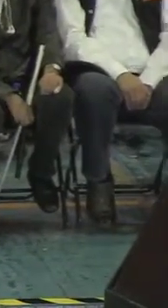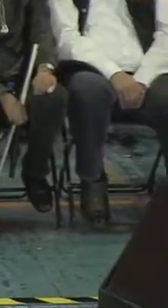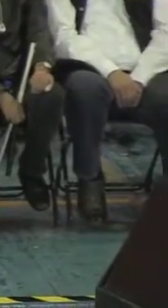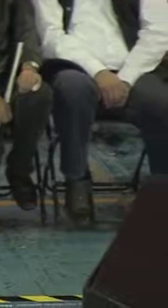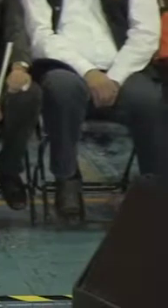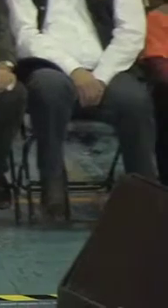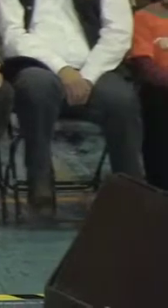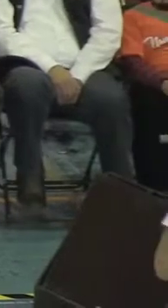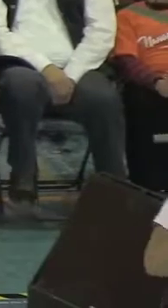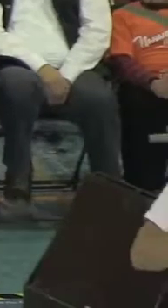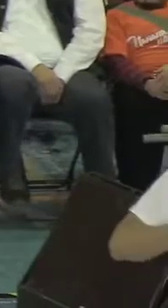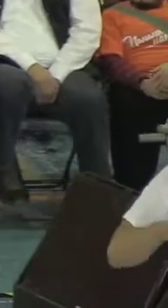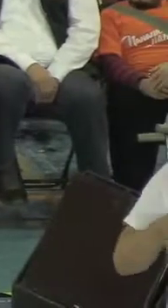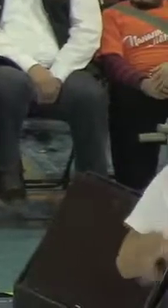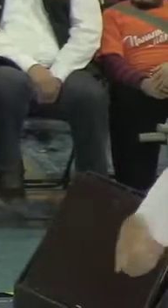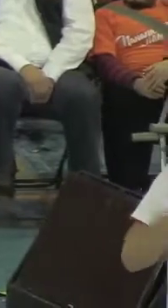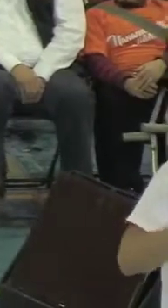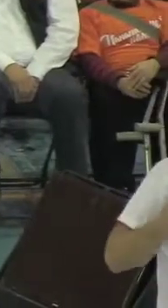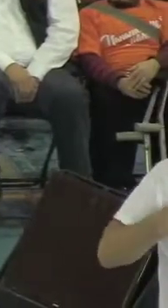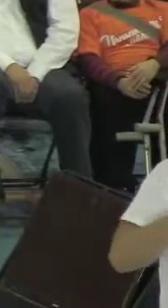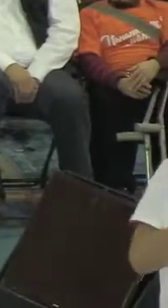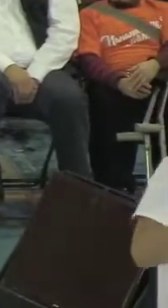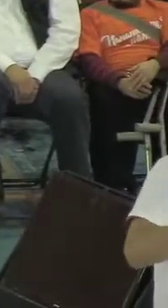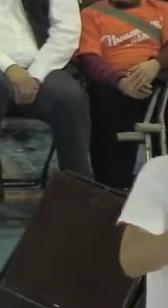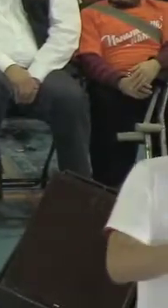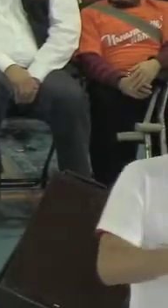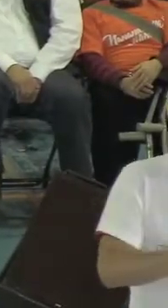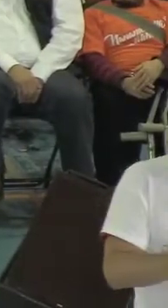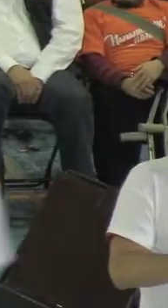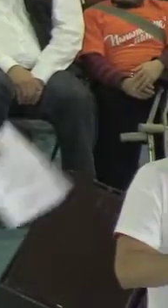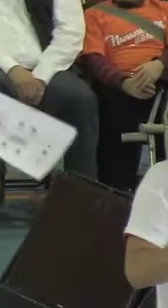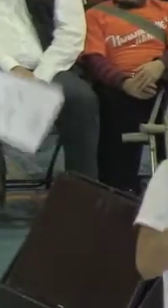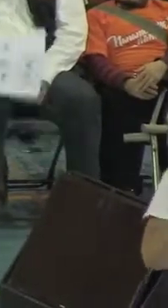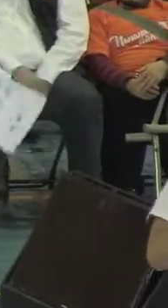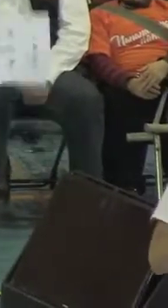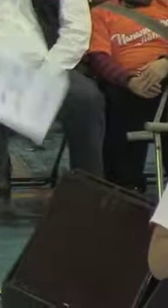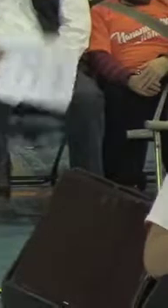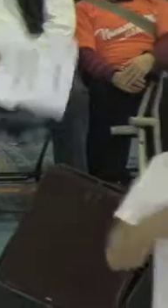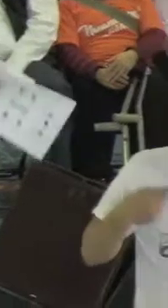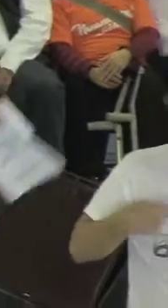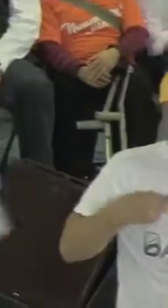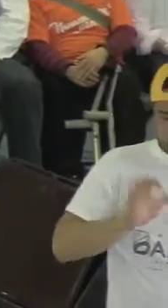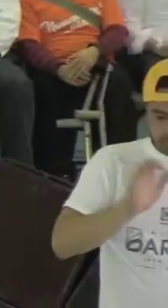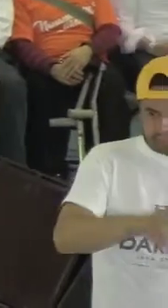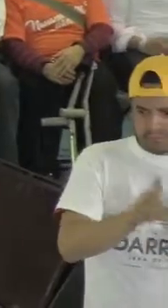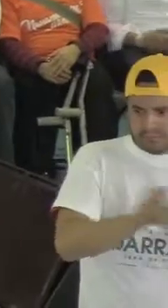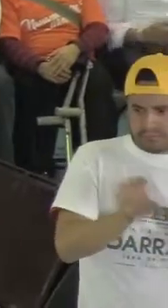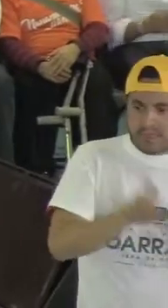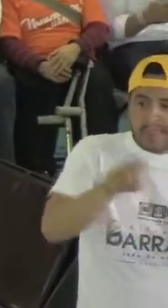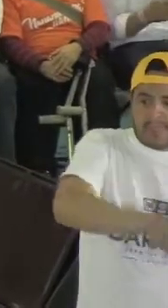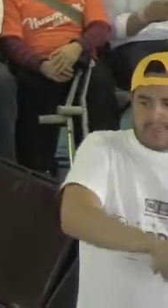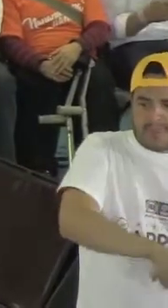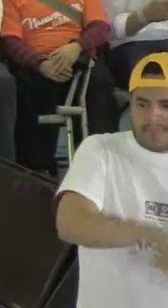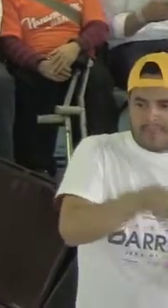además garantice tener a un número importante de gente con discapacidad dentro de sus empleados, le